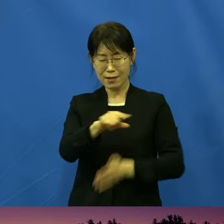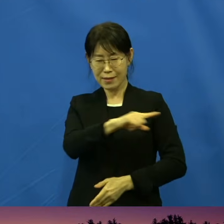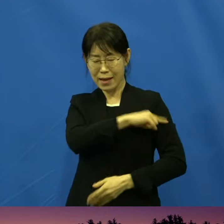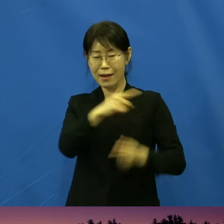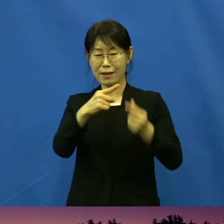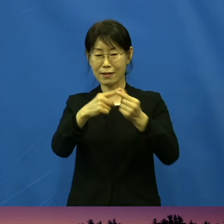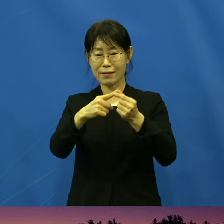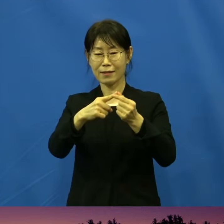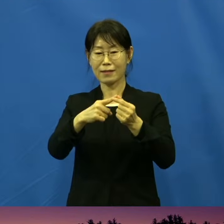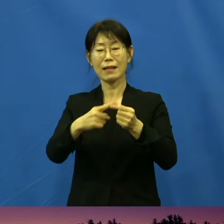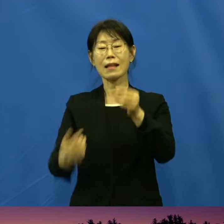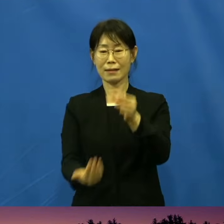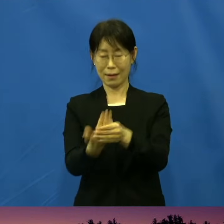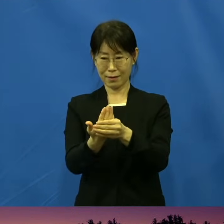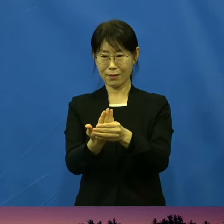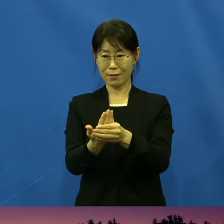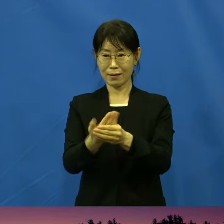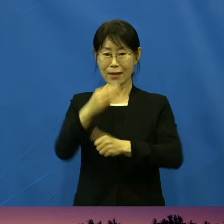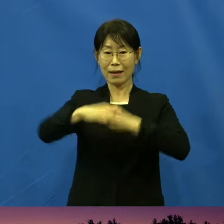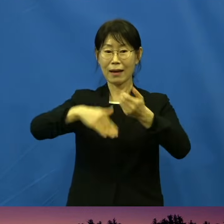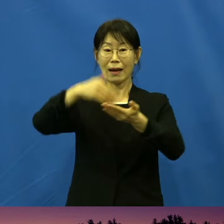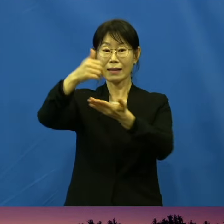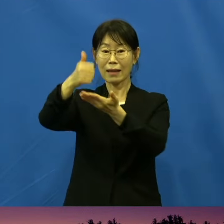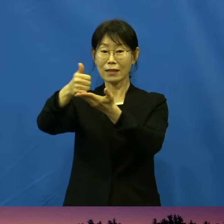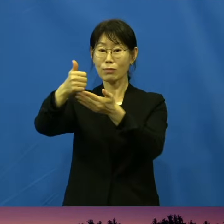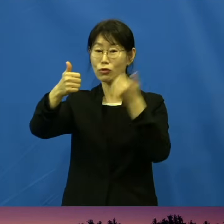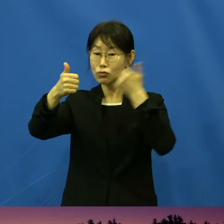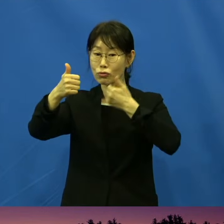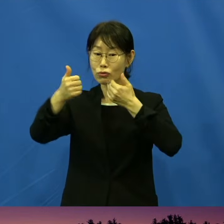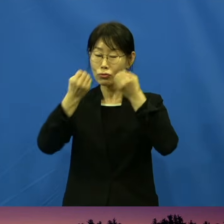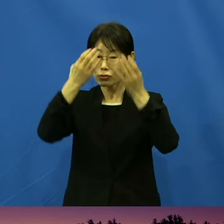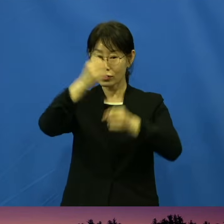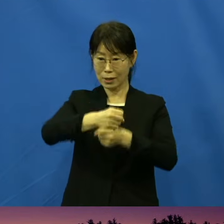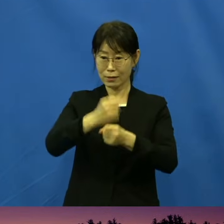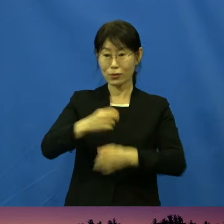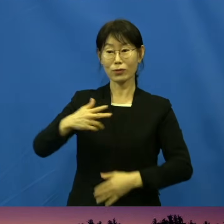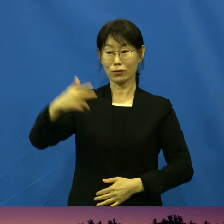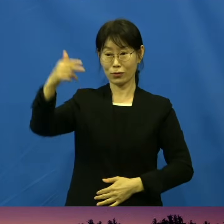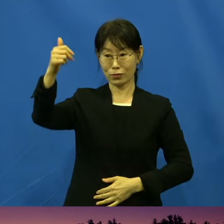근데 하나님이 누구예요? 여러분, 하나님은 창조주이십니다. 창조주이신 분이